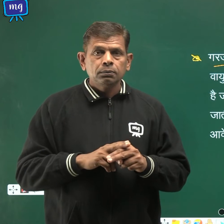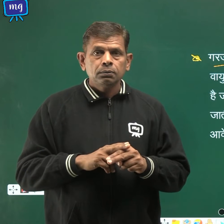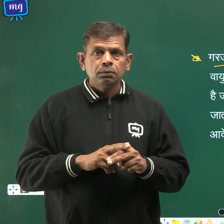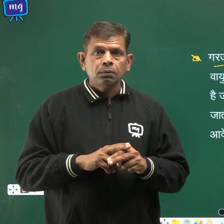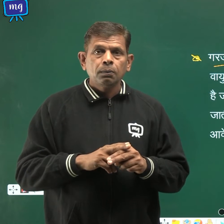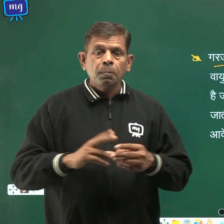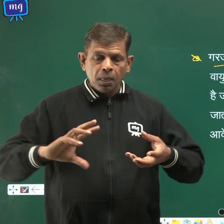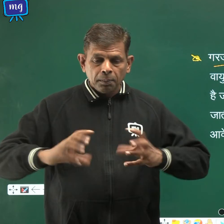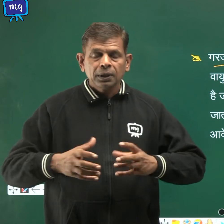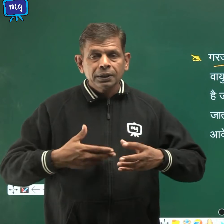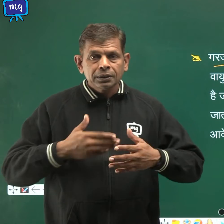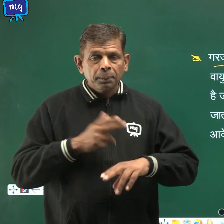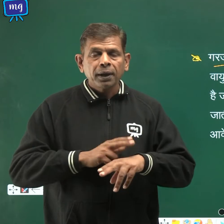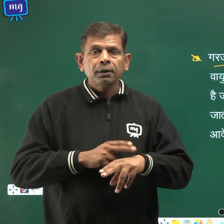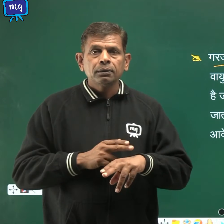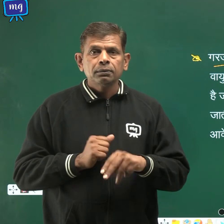बनते समय